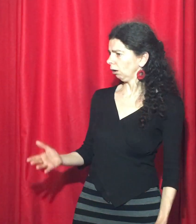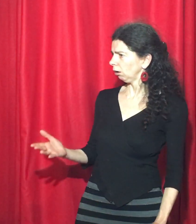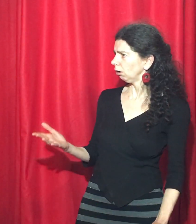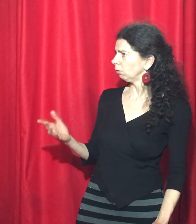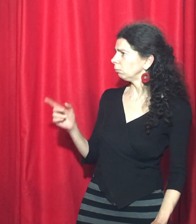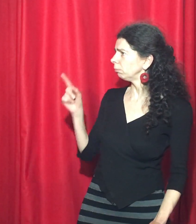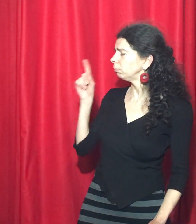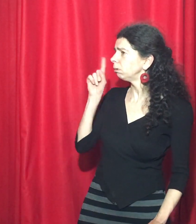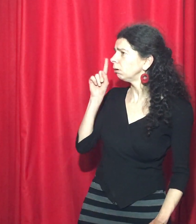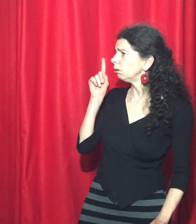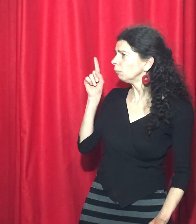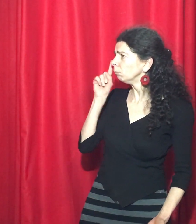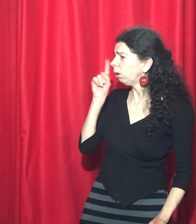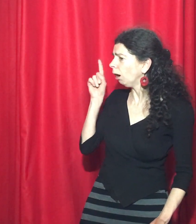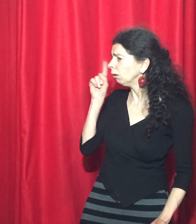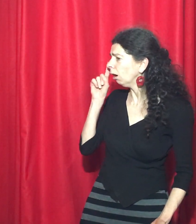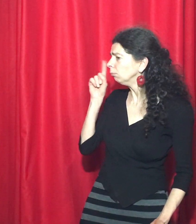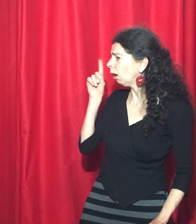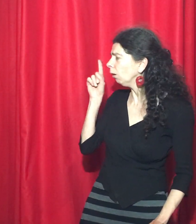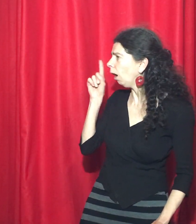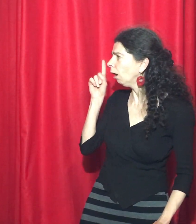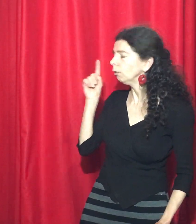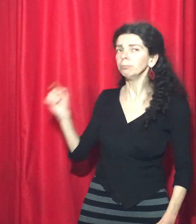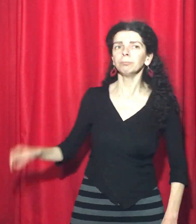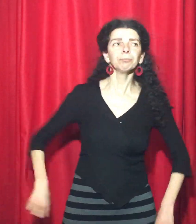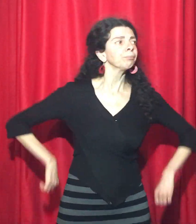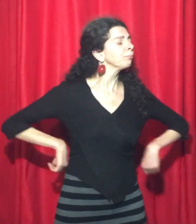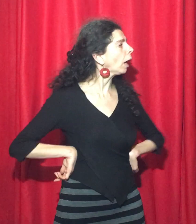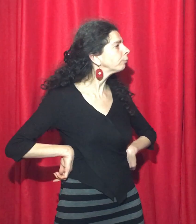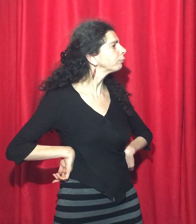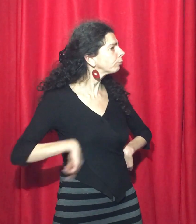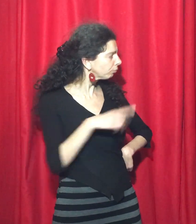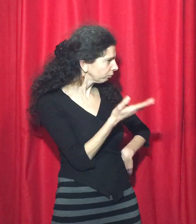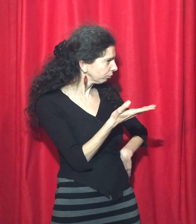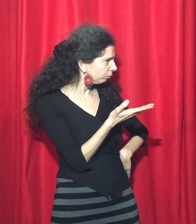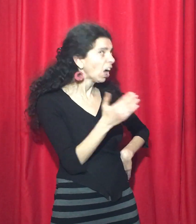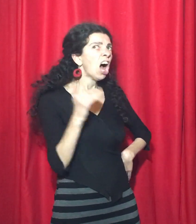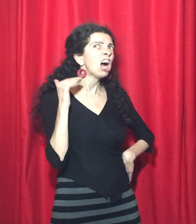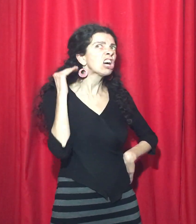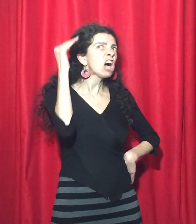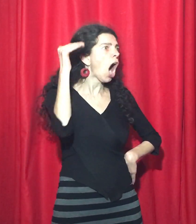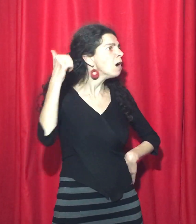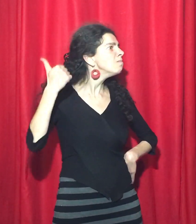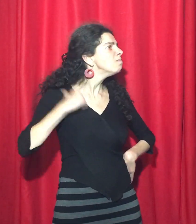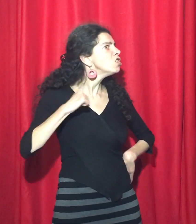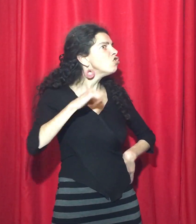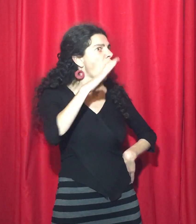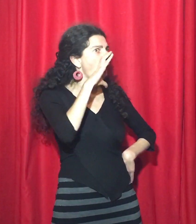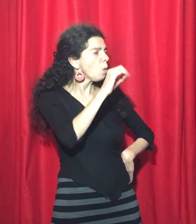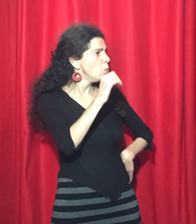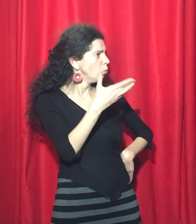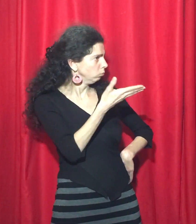Mais pourquoi demanda Jules. T'as pas entendu parler du grand méchant loup?